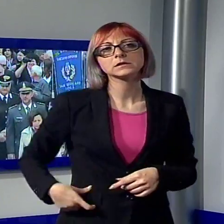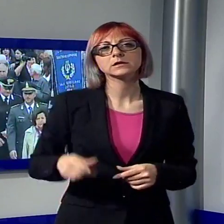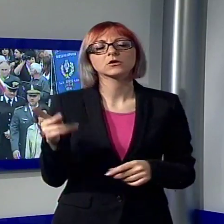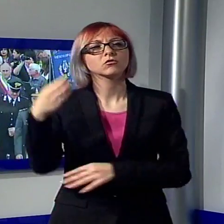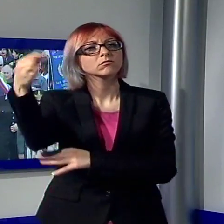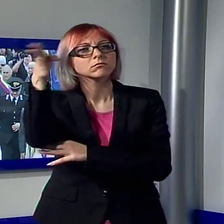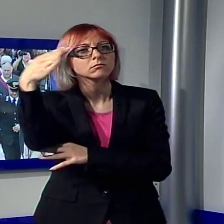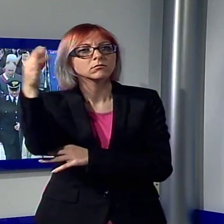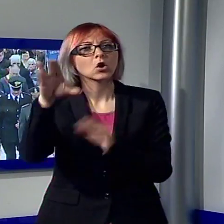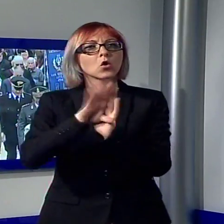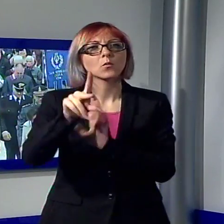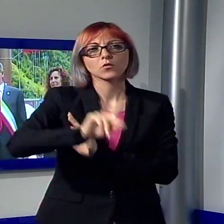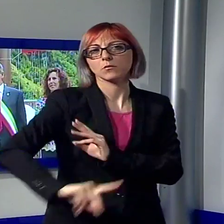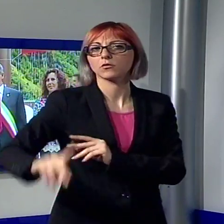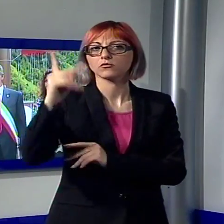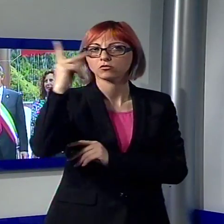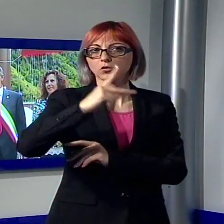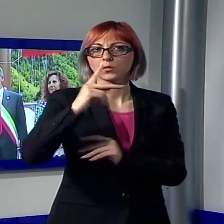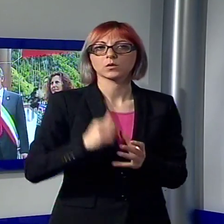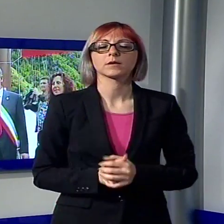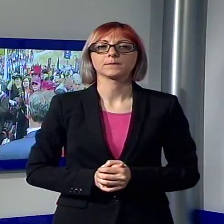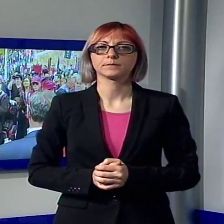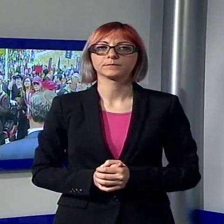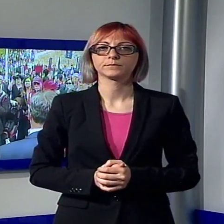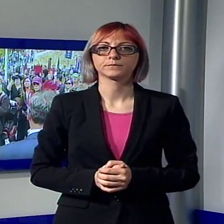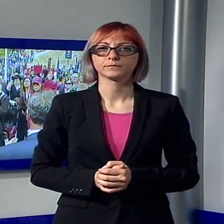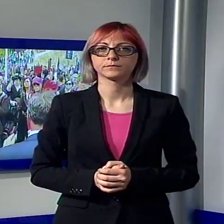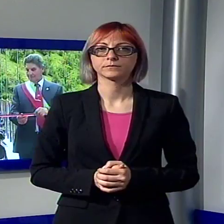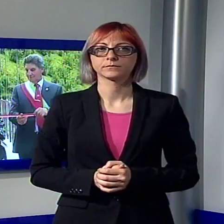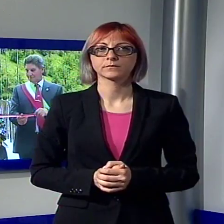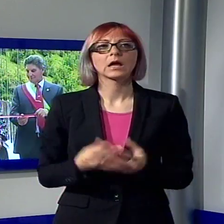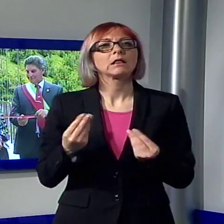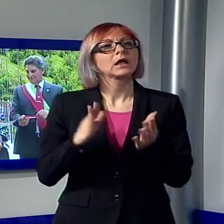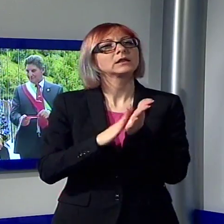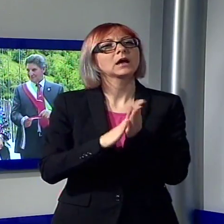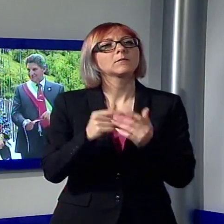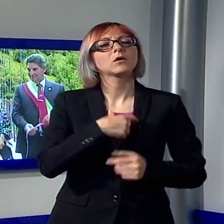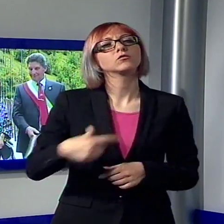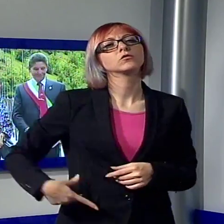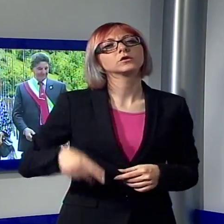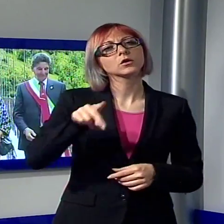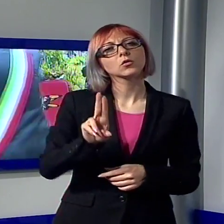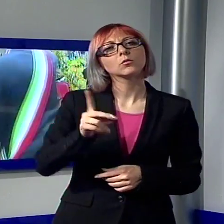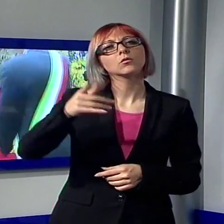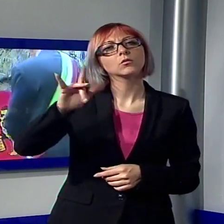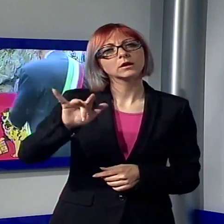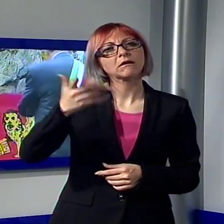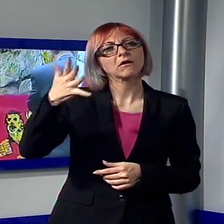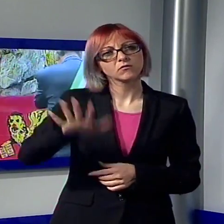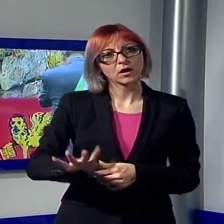comuni della provincia di Lucca. Lungo il percorso tanti applausi al sindaco Puglia. Dopo il taglio del nastro c'è stata la scopertura della